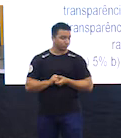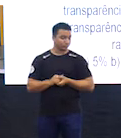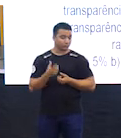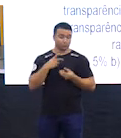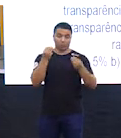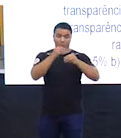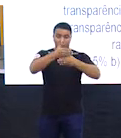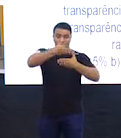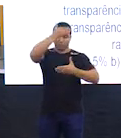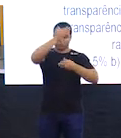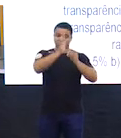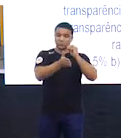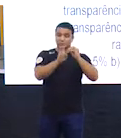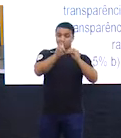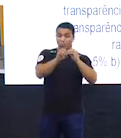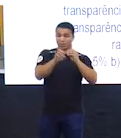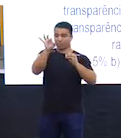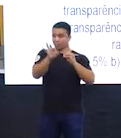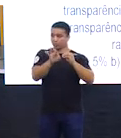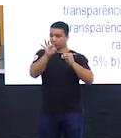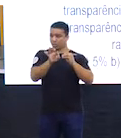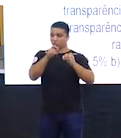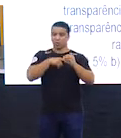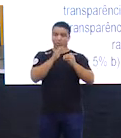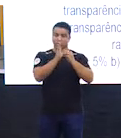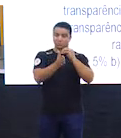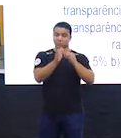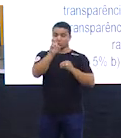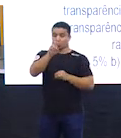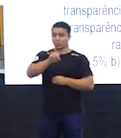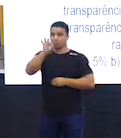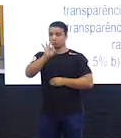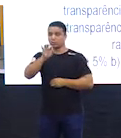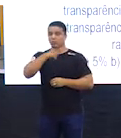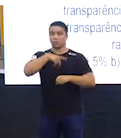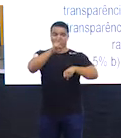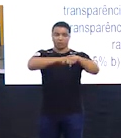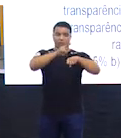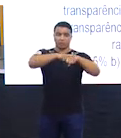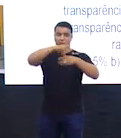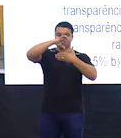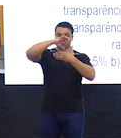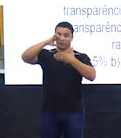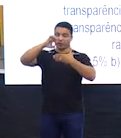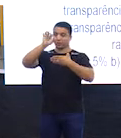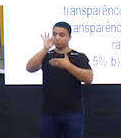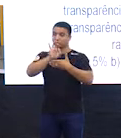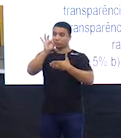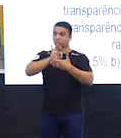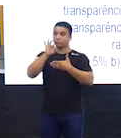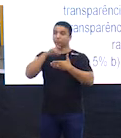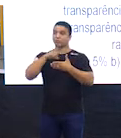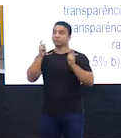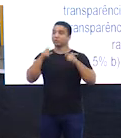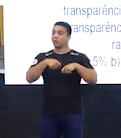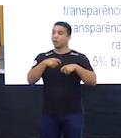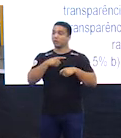Colocando-se uma película de 50% de transparência sobre um vidro com 90% de